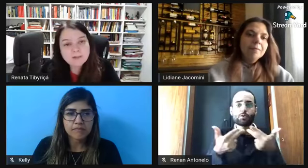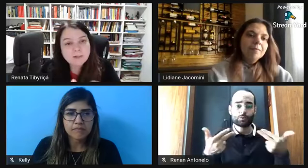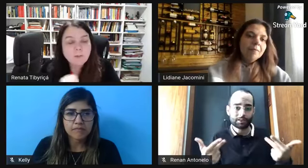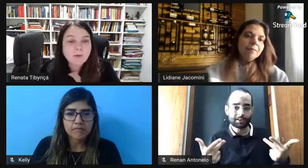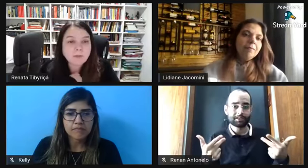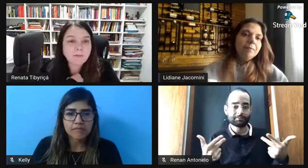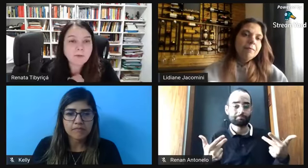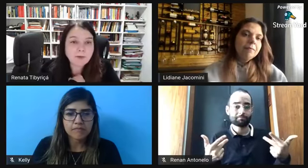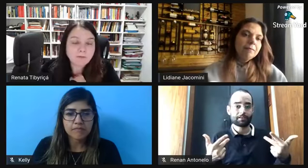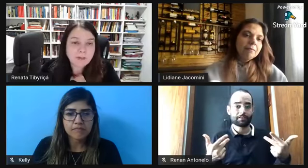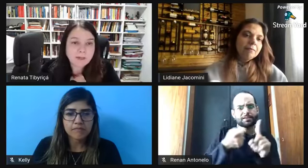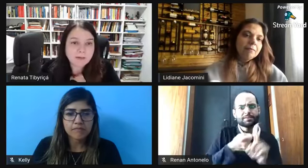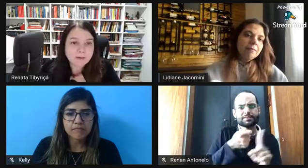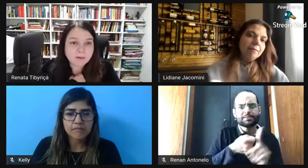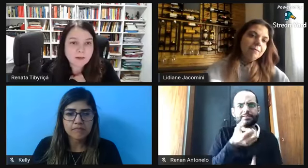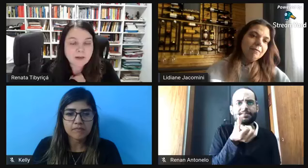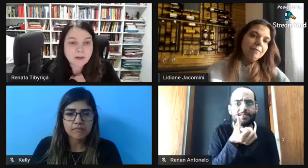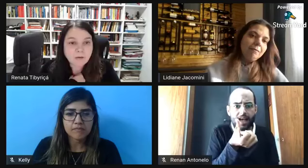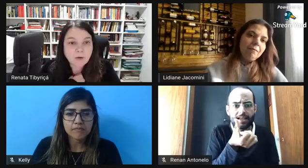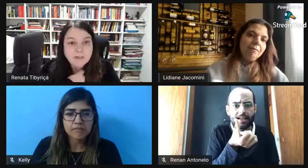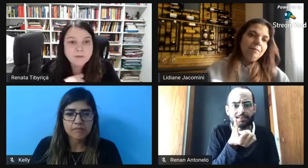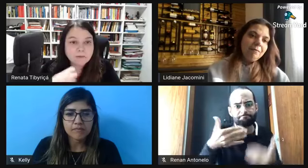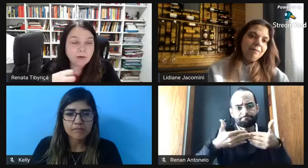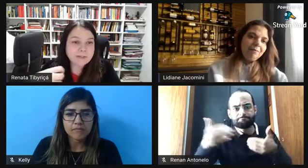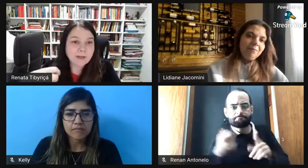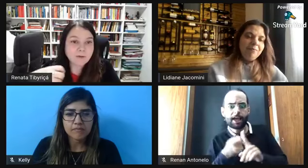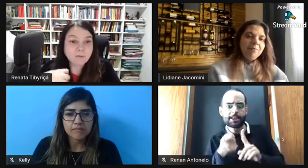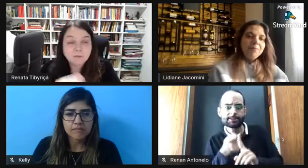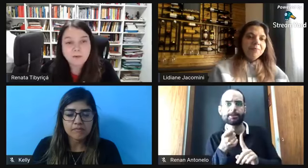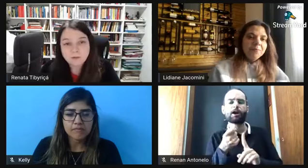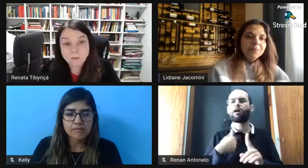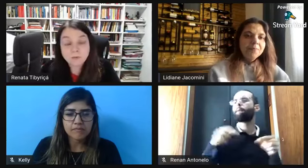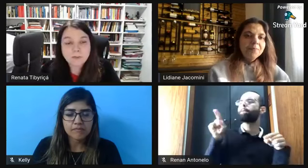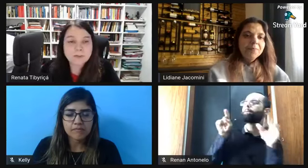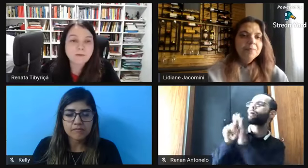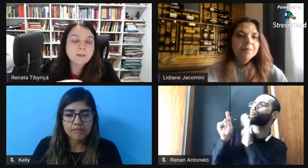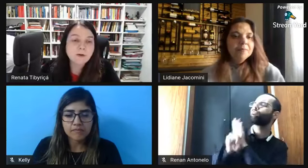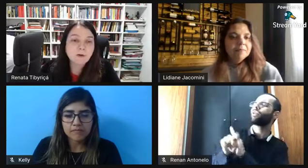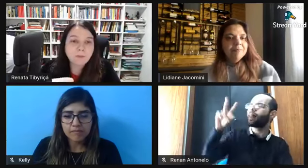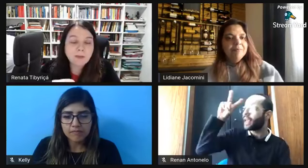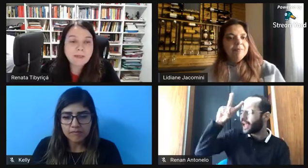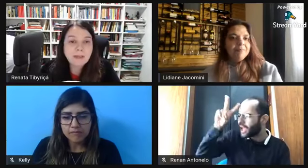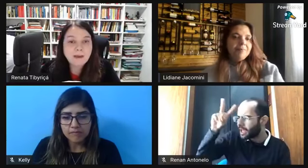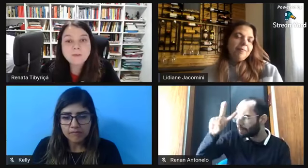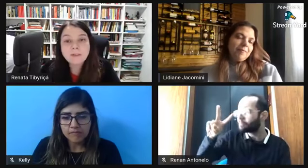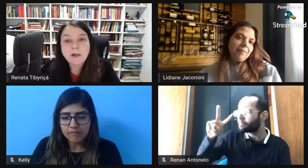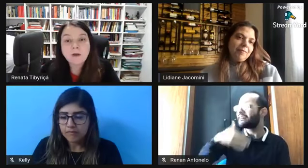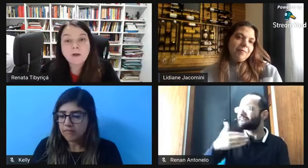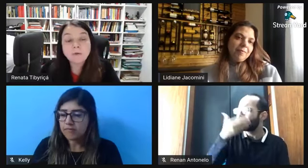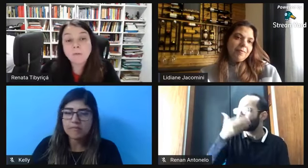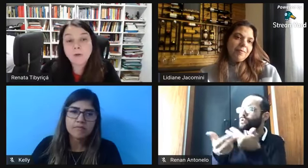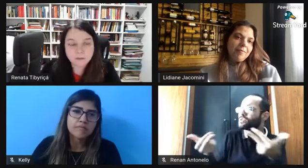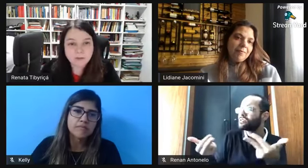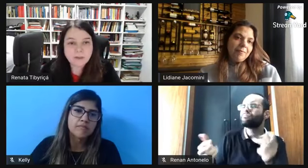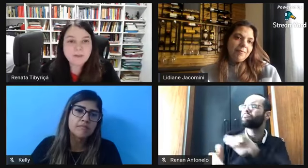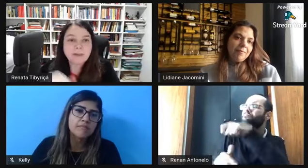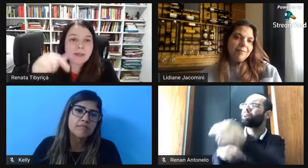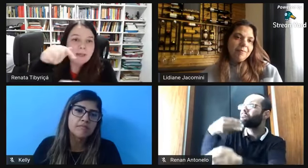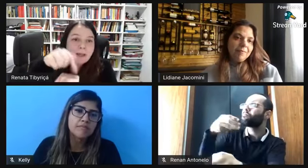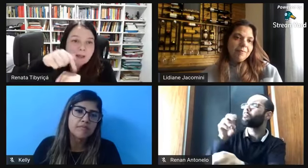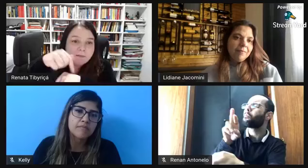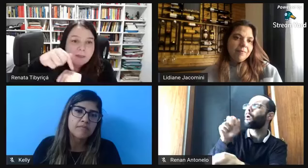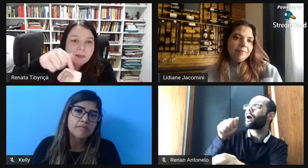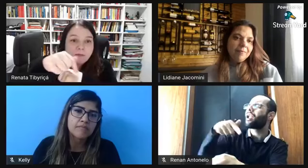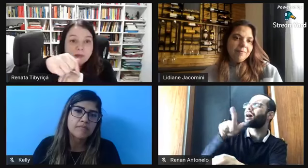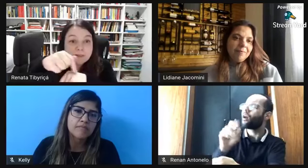6 meses, eu perguntei para minha filha quais eram as frutas, né? Eu falei assim, como é que é o sinal do morango? E